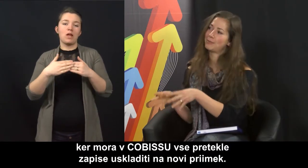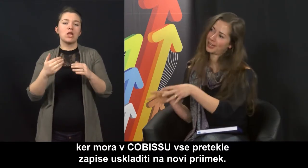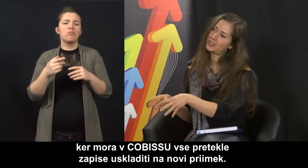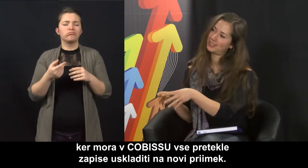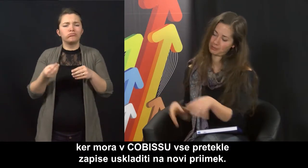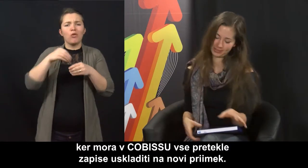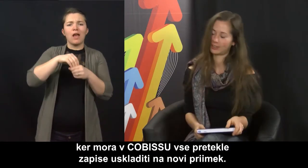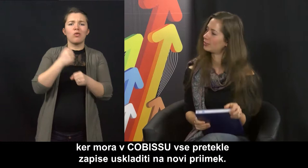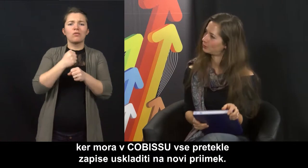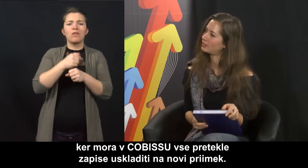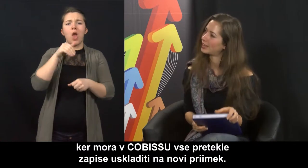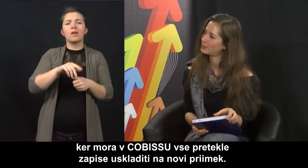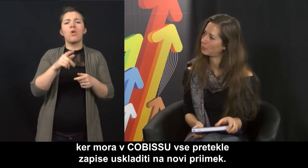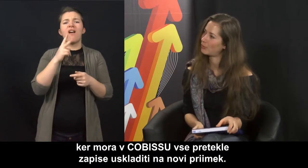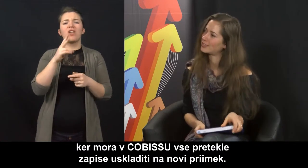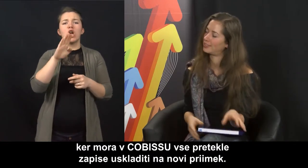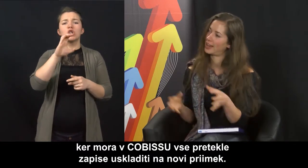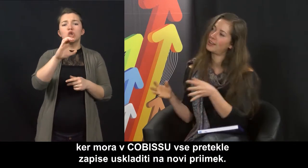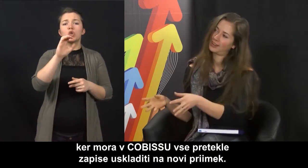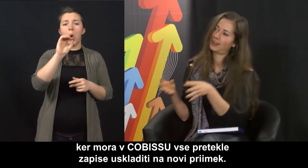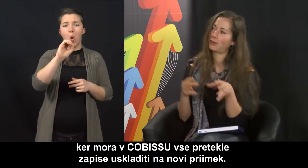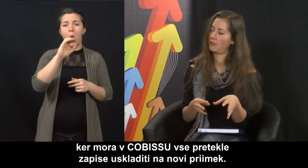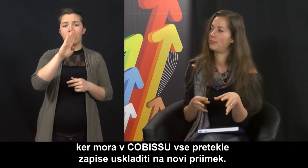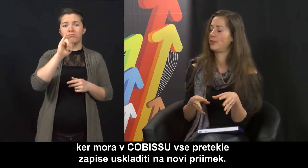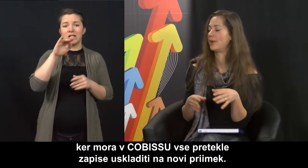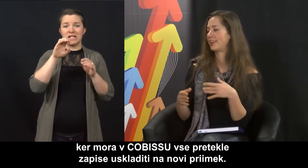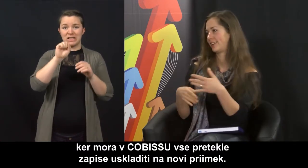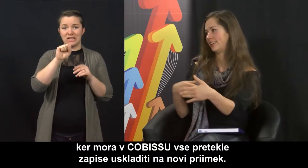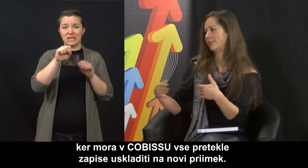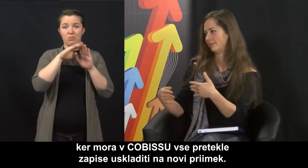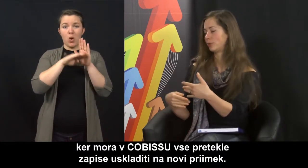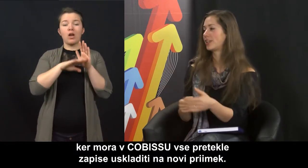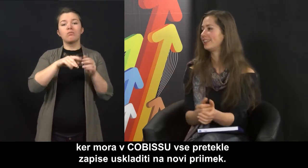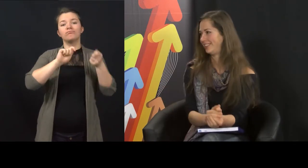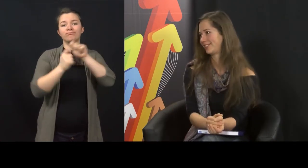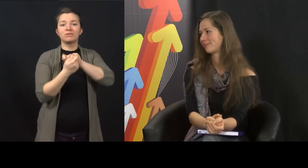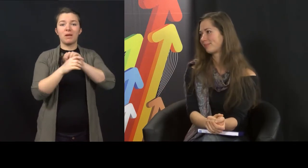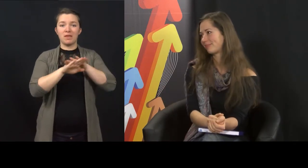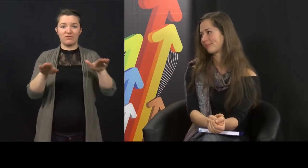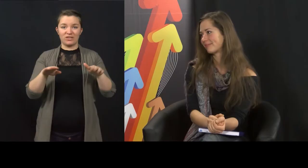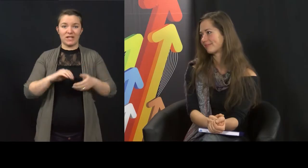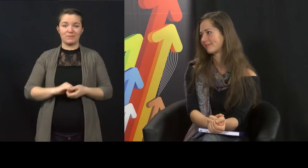vse prejšnje zapise, kot je tudi ta diploma, sedaj na novi priimek uskladiti.